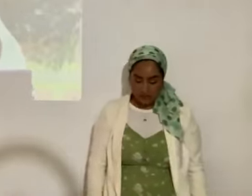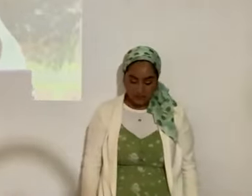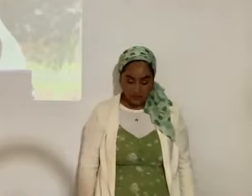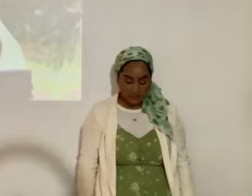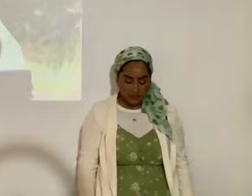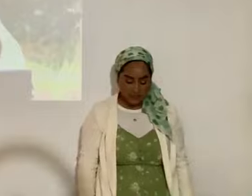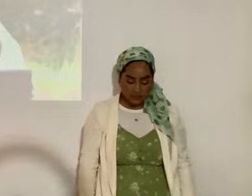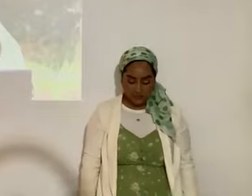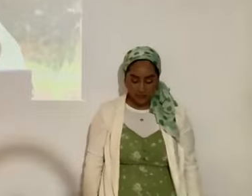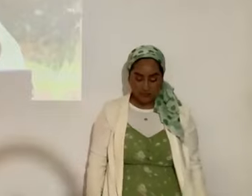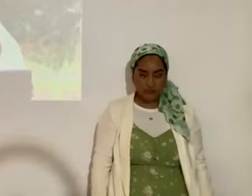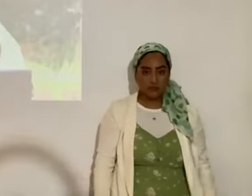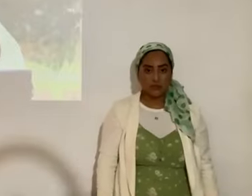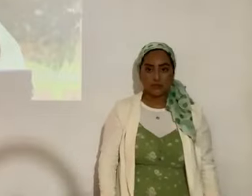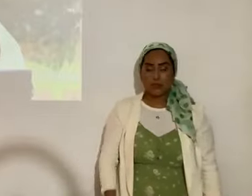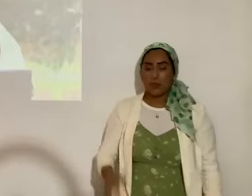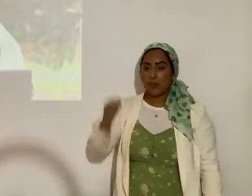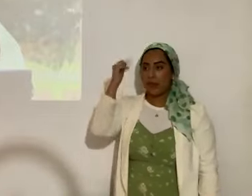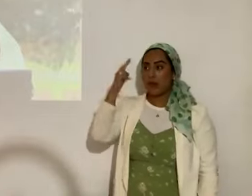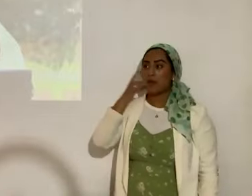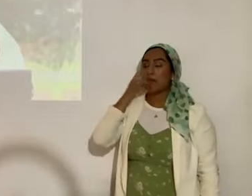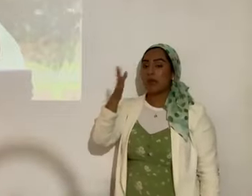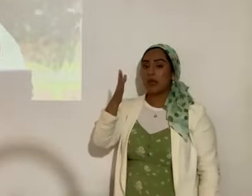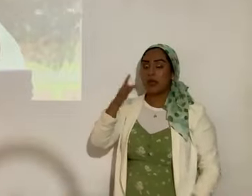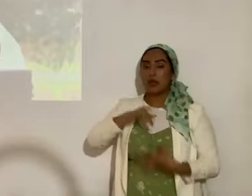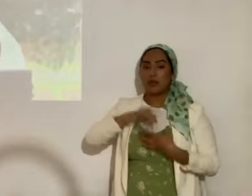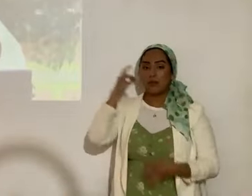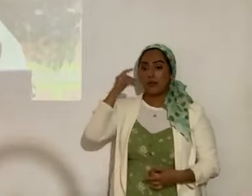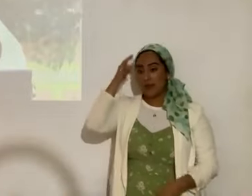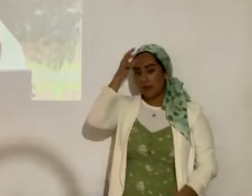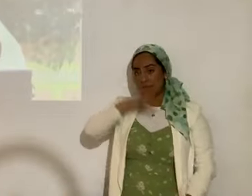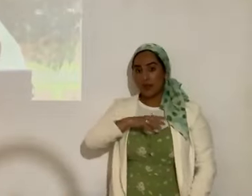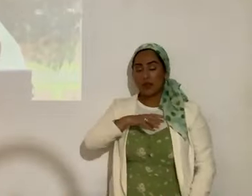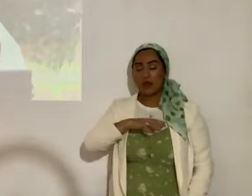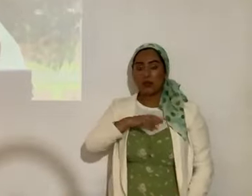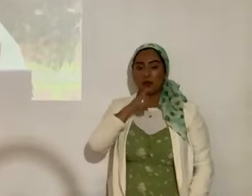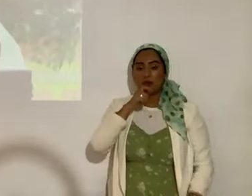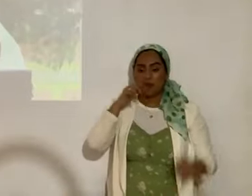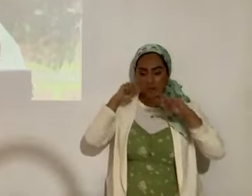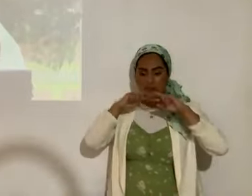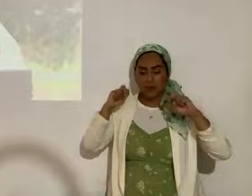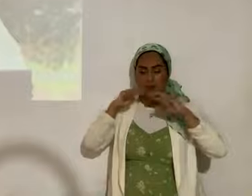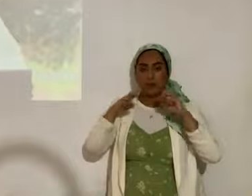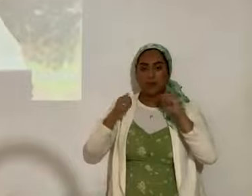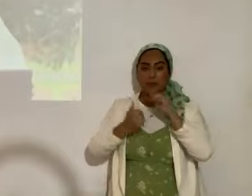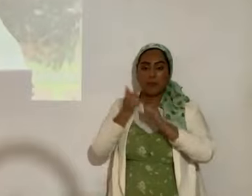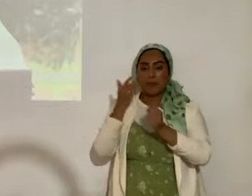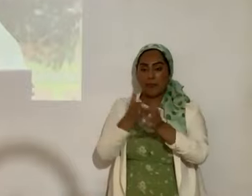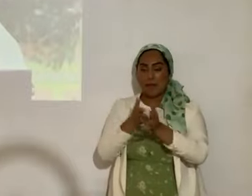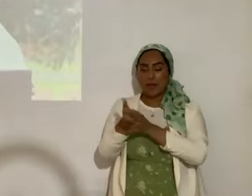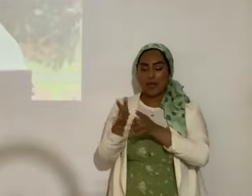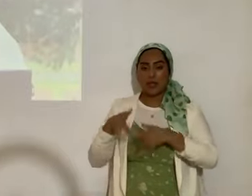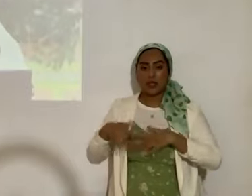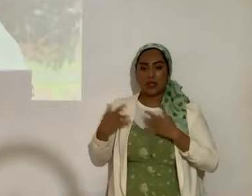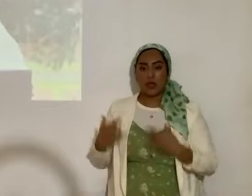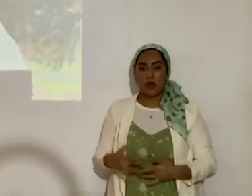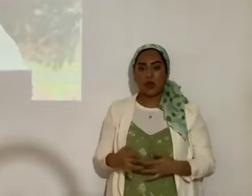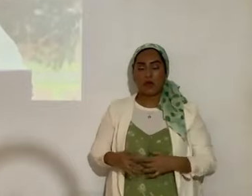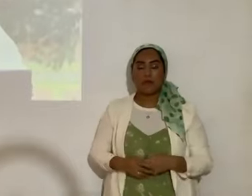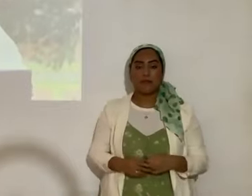27 dice así lámpara de Yahweh es el espíritu del hombre la cual escudriña lo más profundo del corazón